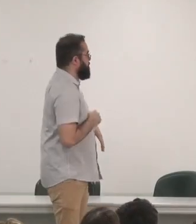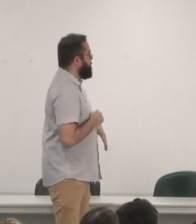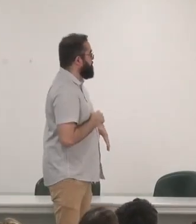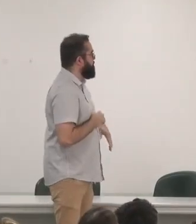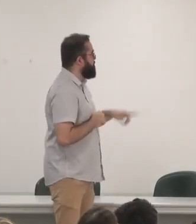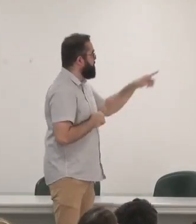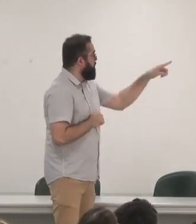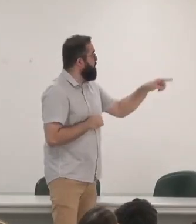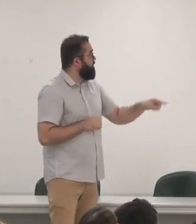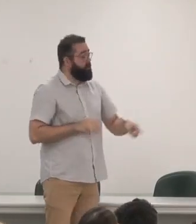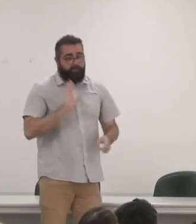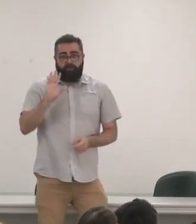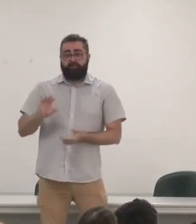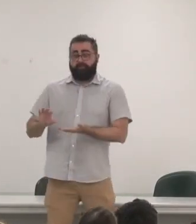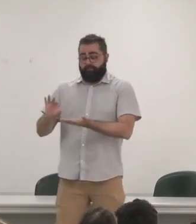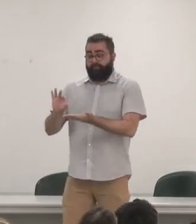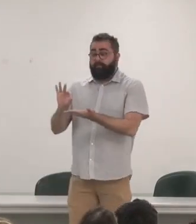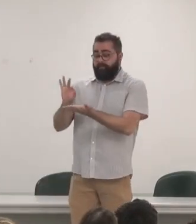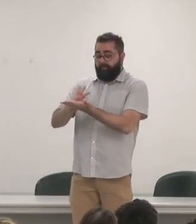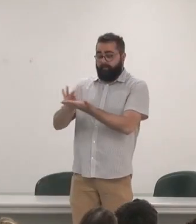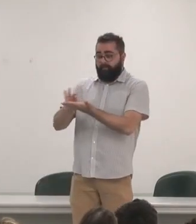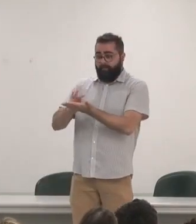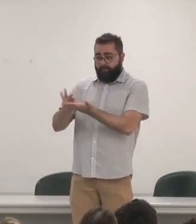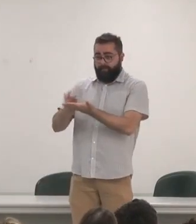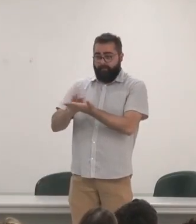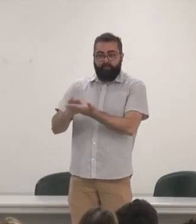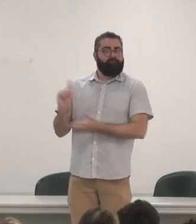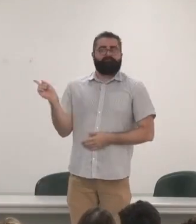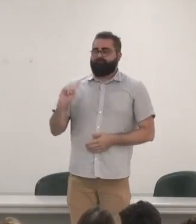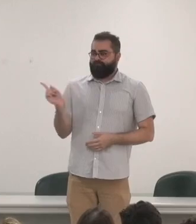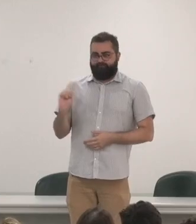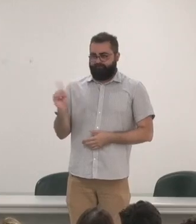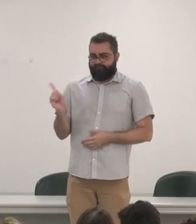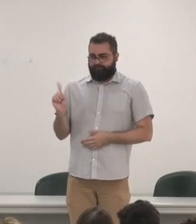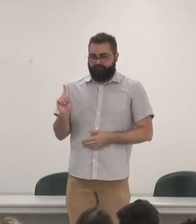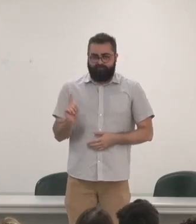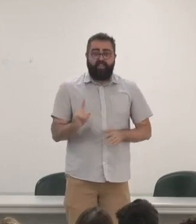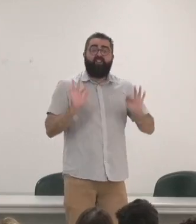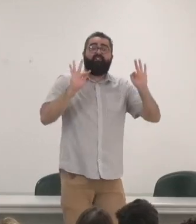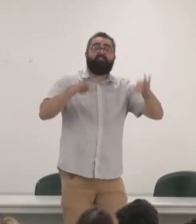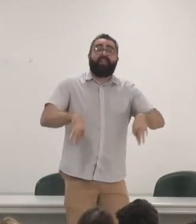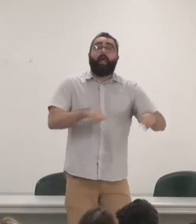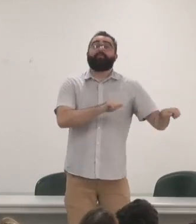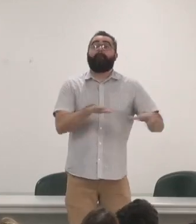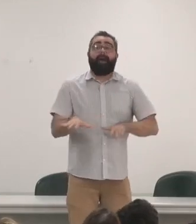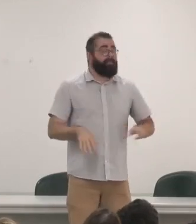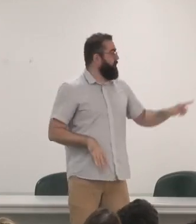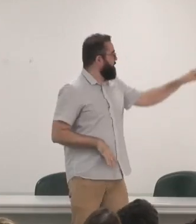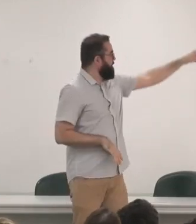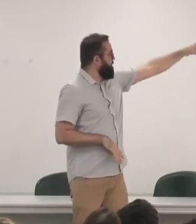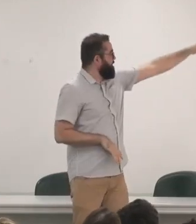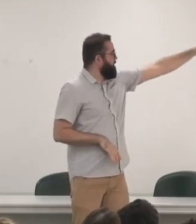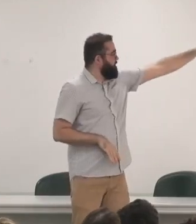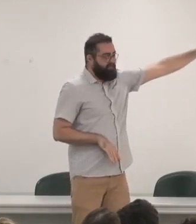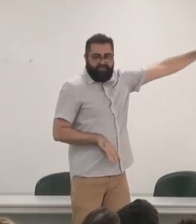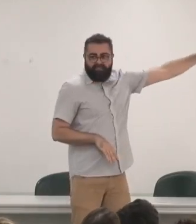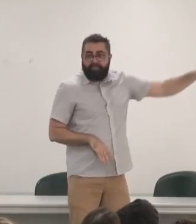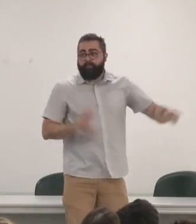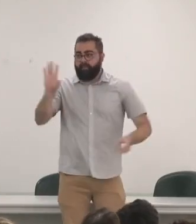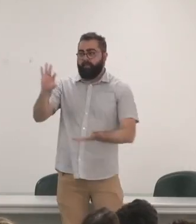exatamente. Essa outra aqui é sobre... esse palavra aqui é sobre final de semana.